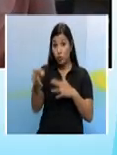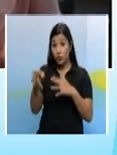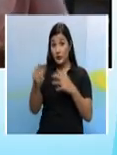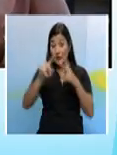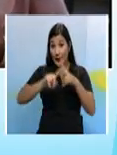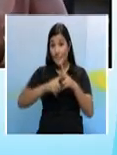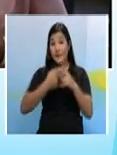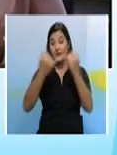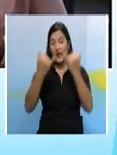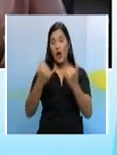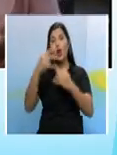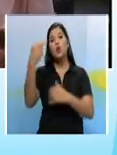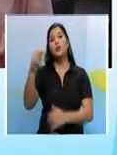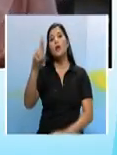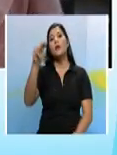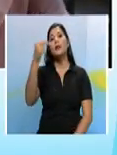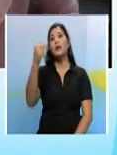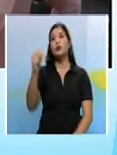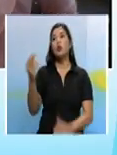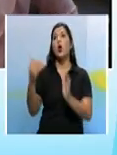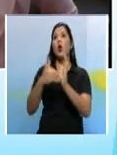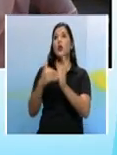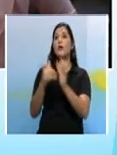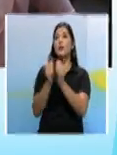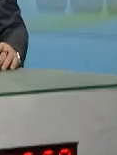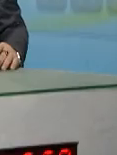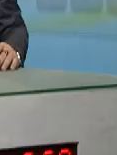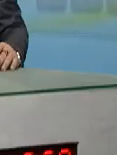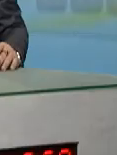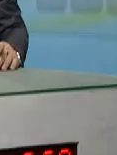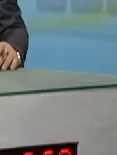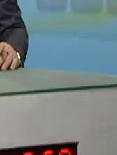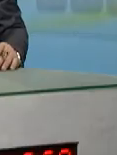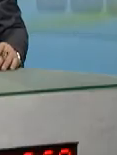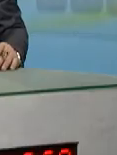la edición de RTN Noticias. Vuelvo con ustedes allá al estudio. Bien, muy bien, muchísimas gracias.